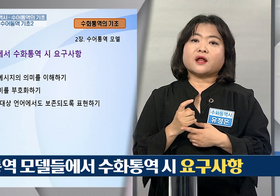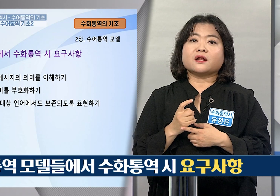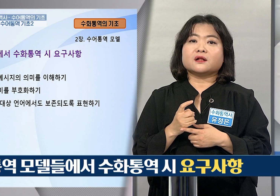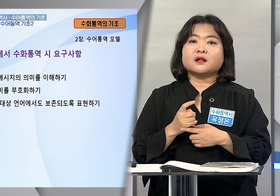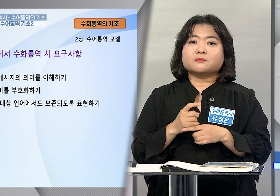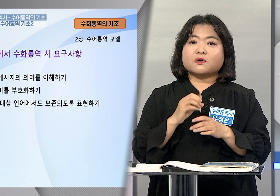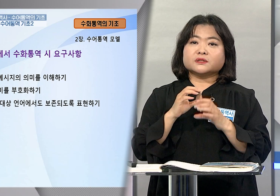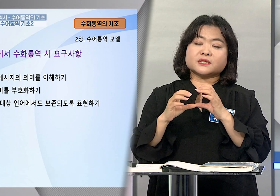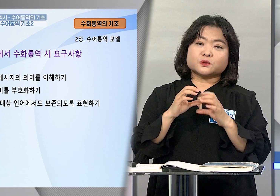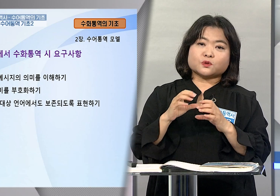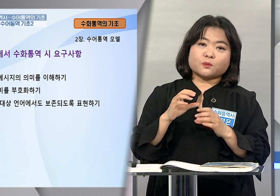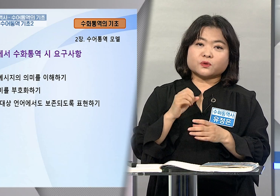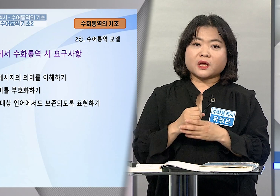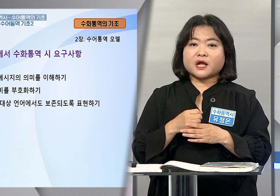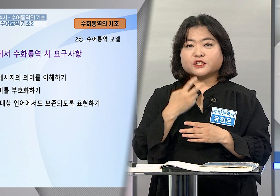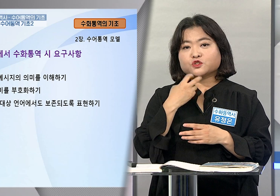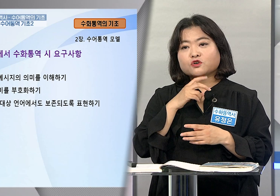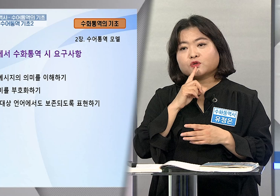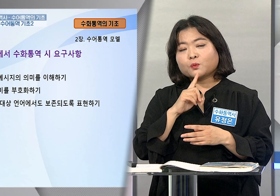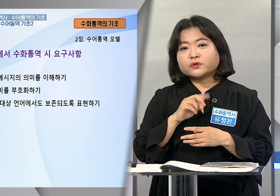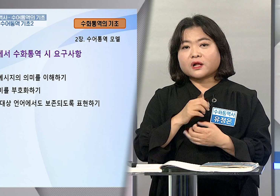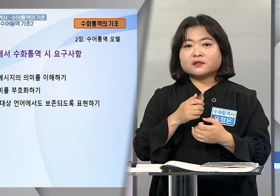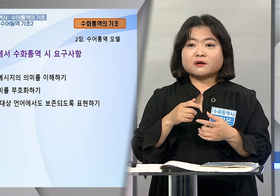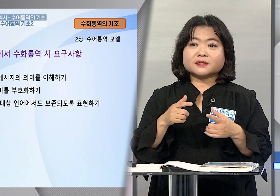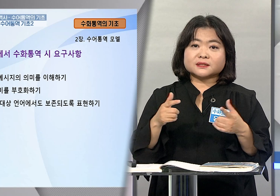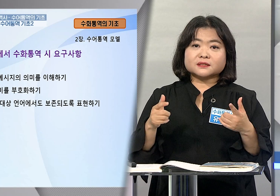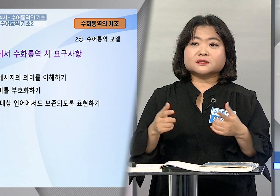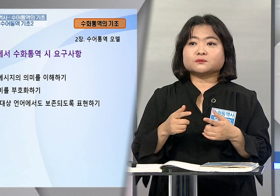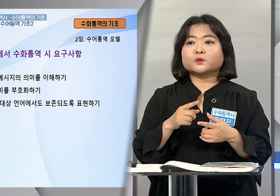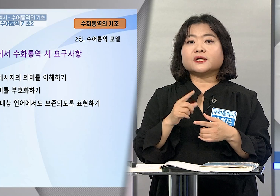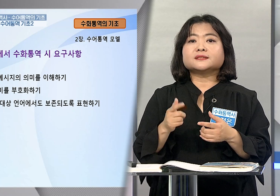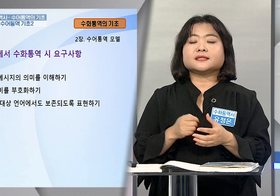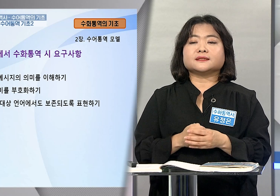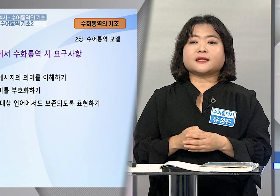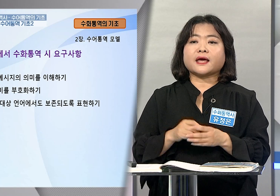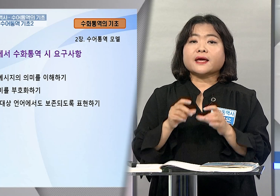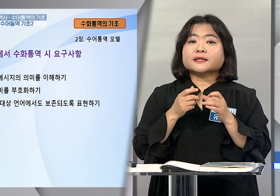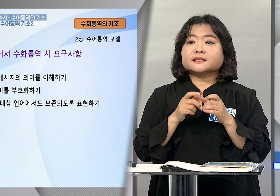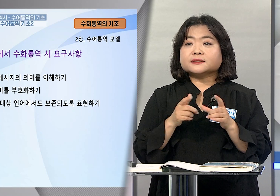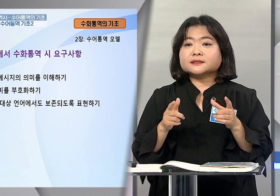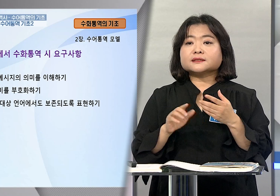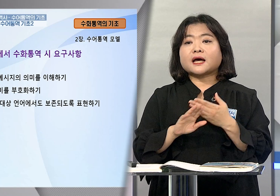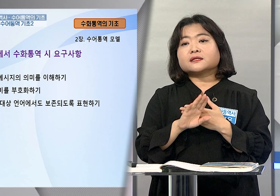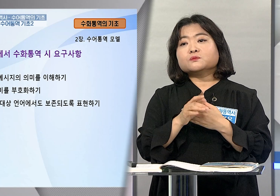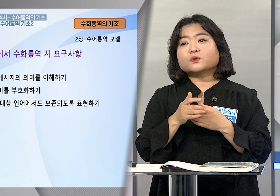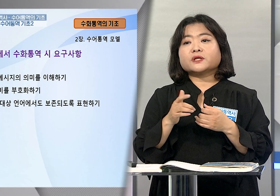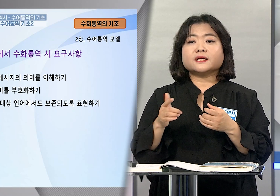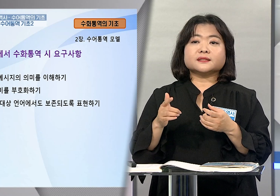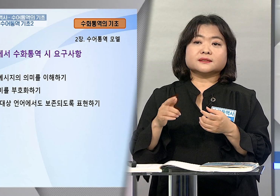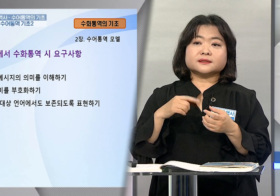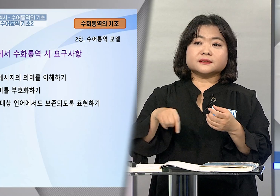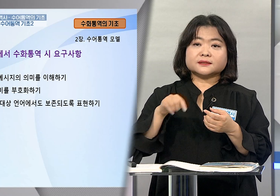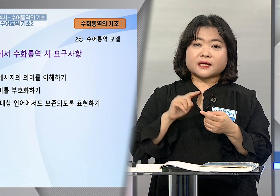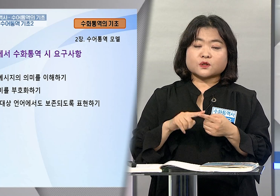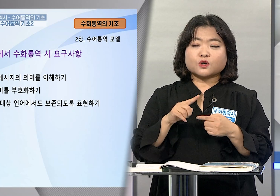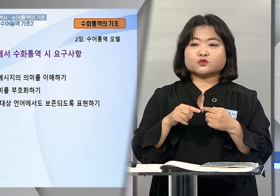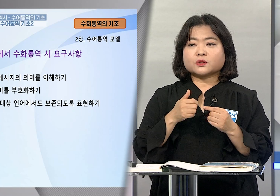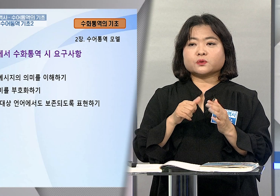모델, 의사소통 모델, 이중언어 모델, 여러 가지 모델들이 있는데 그 다른 모델들에서